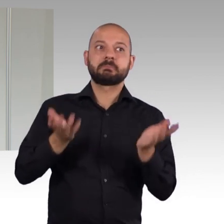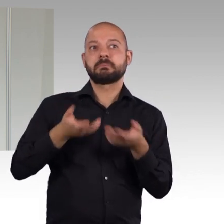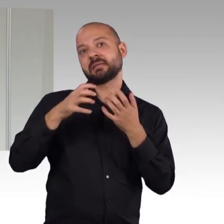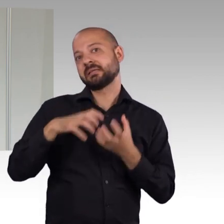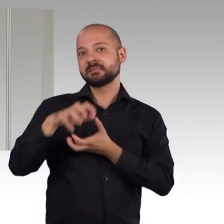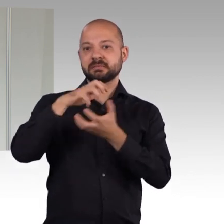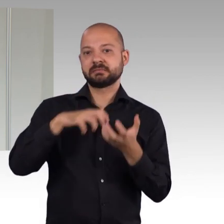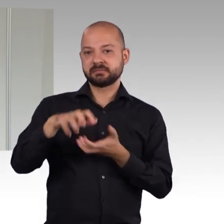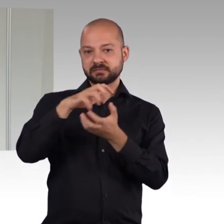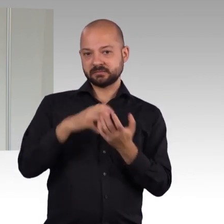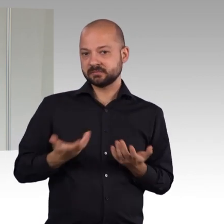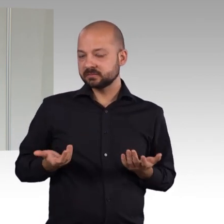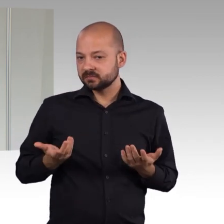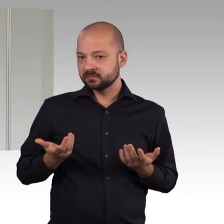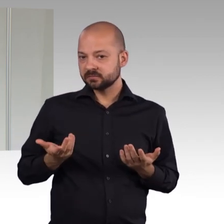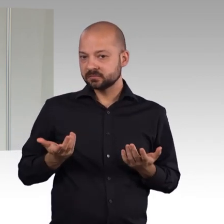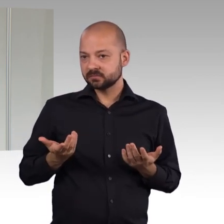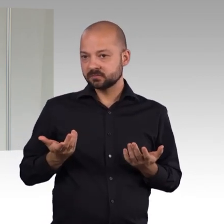erwartet.